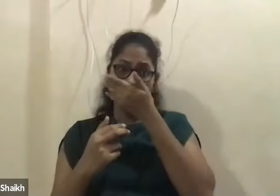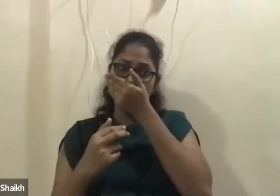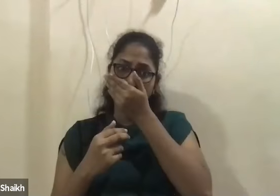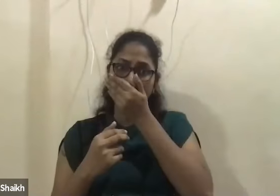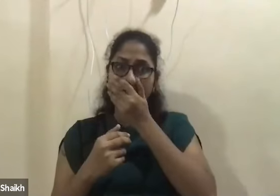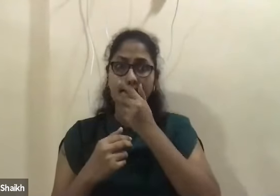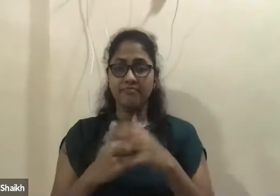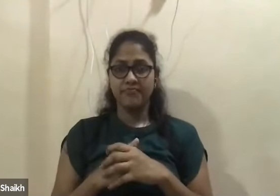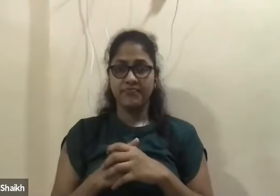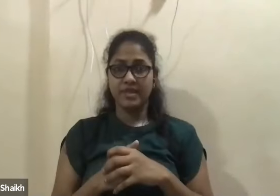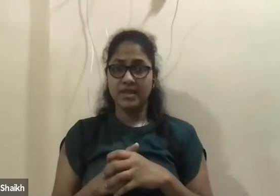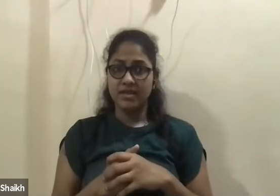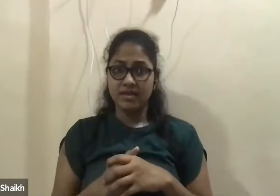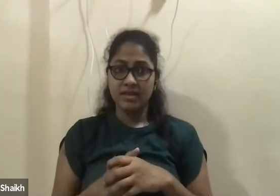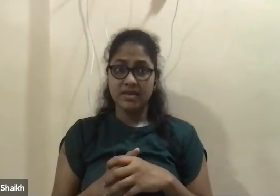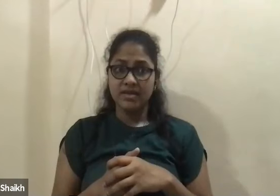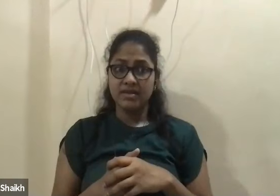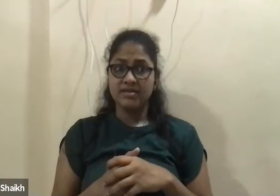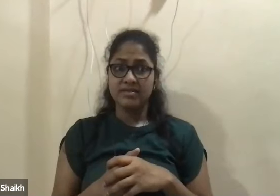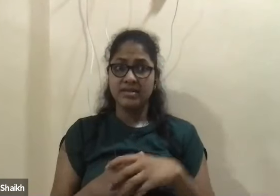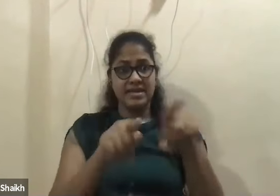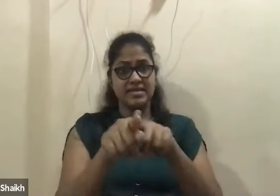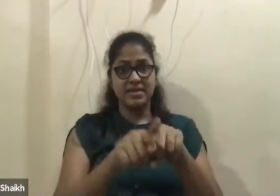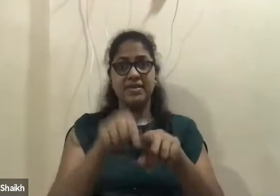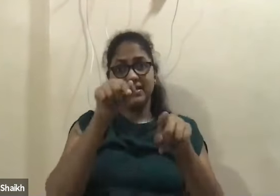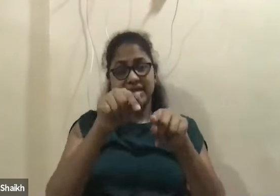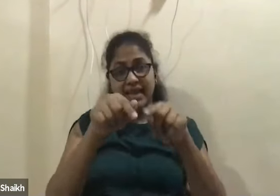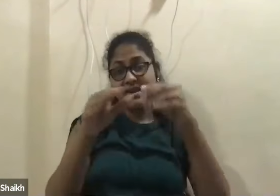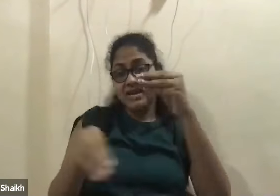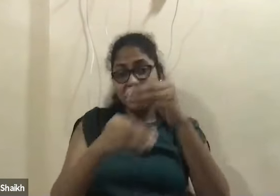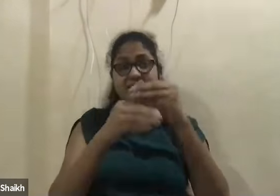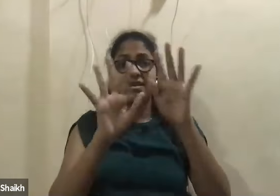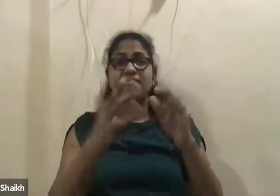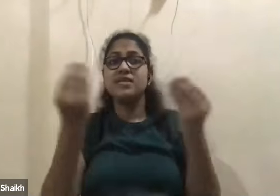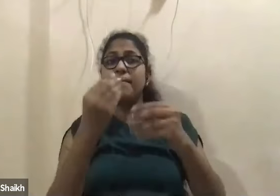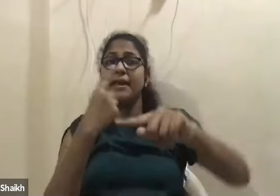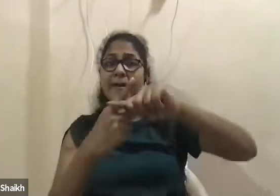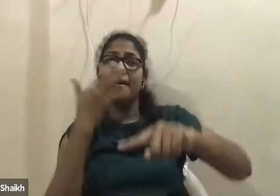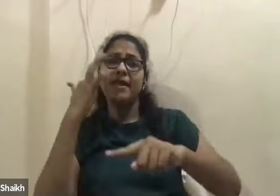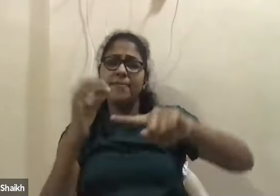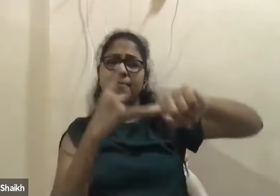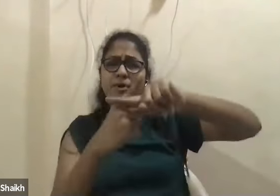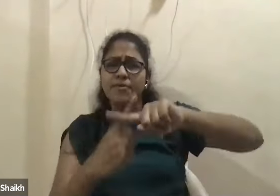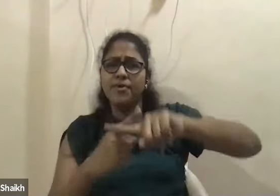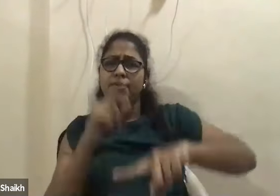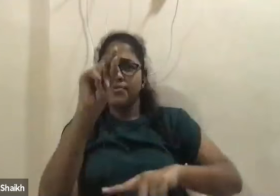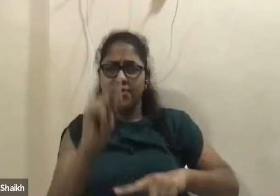so when you are, there's certain characteristics that you need to keep in mind when you are doing it. I think most of it I've already covered, but